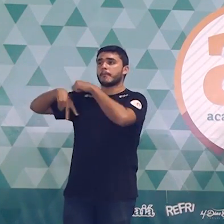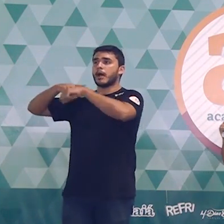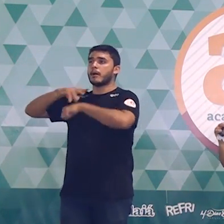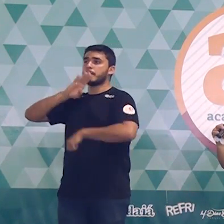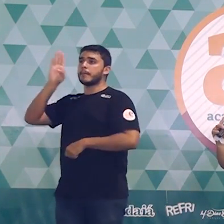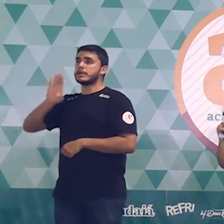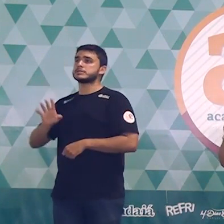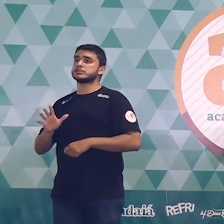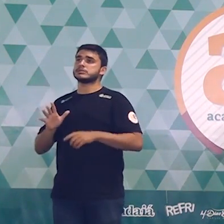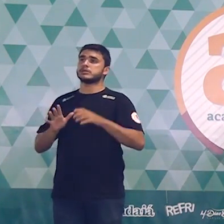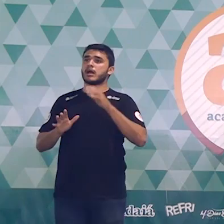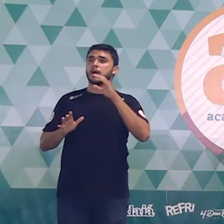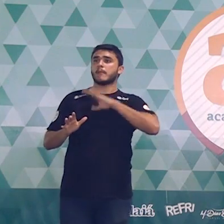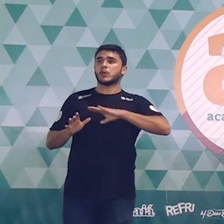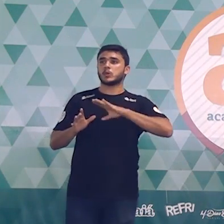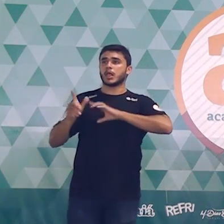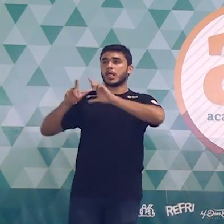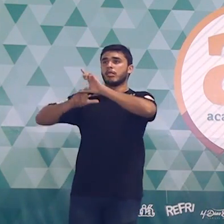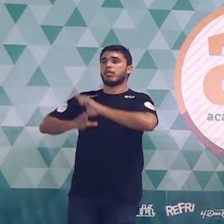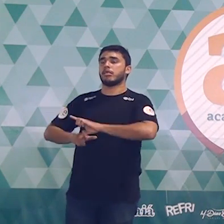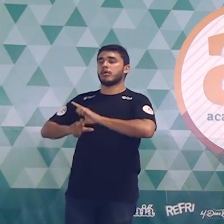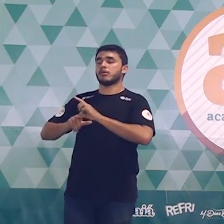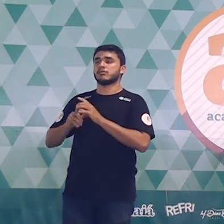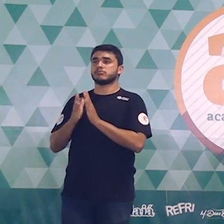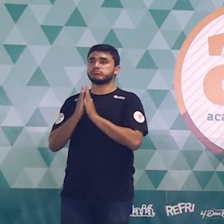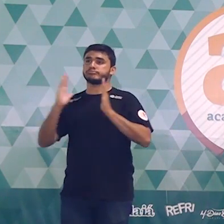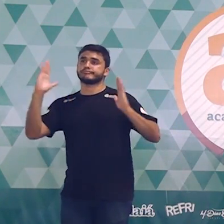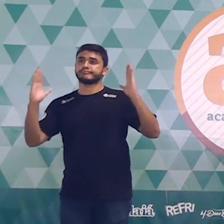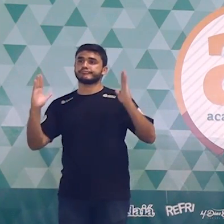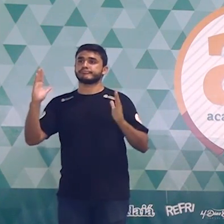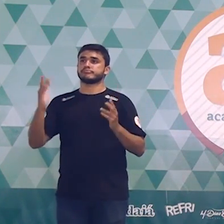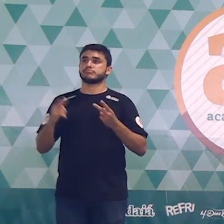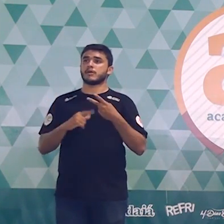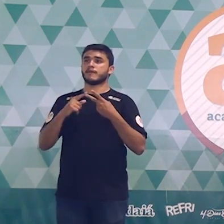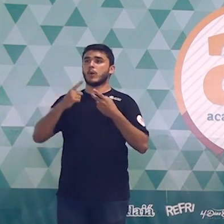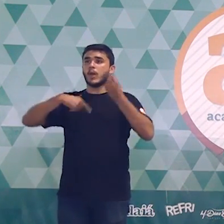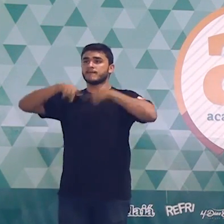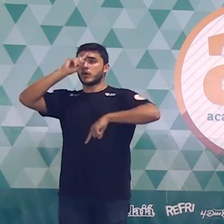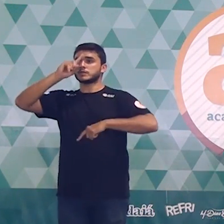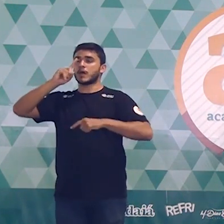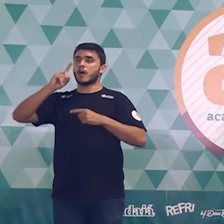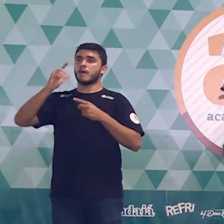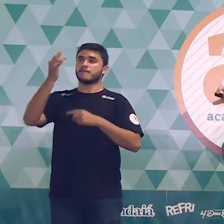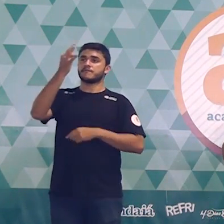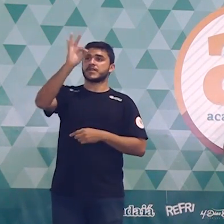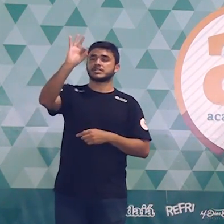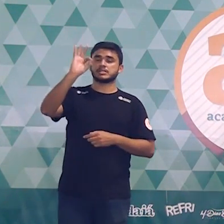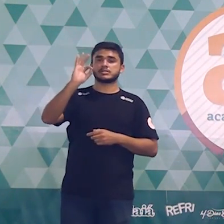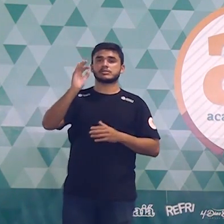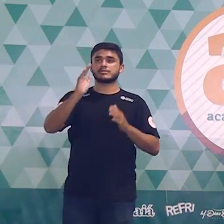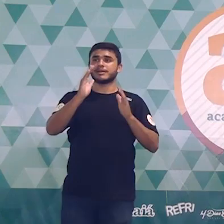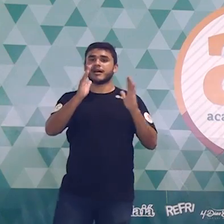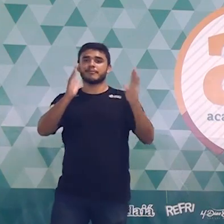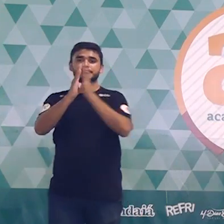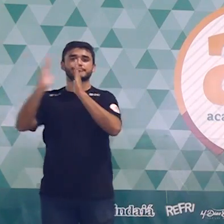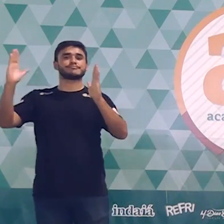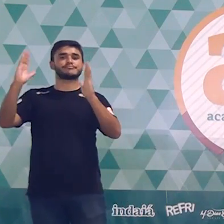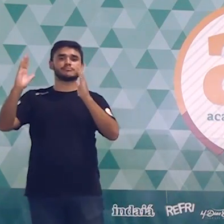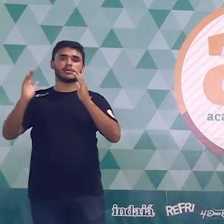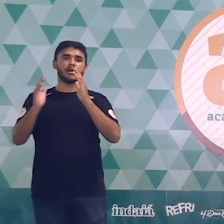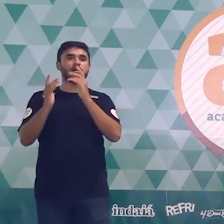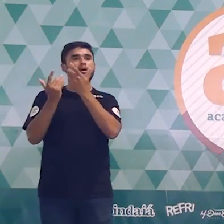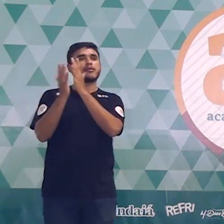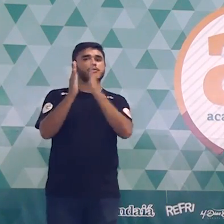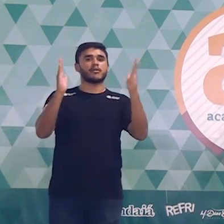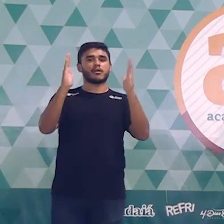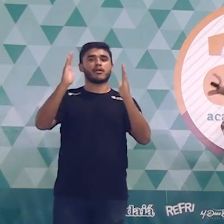buscar justificativa na Revolução Francesa. Ele citou um evento, mas associou a Revolução Industrial. Ele citou um